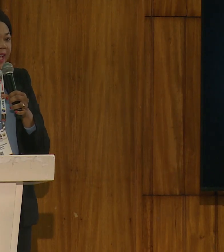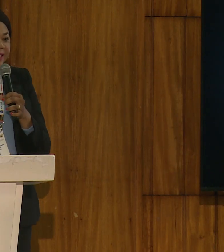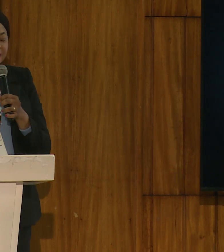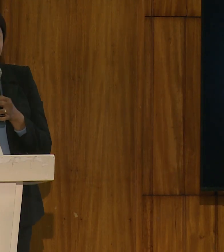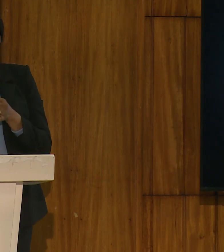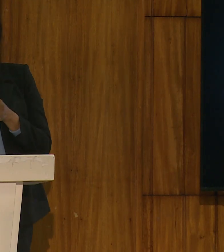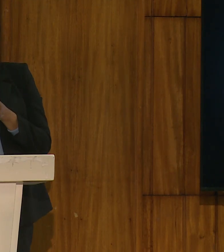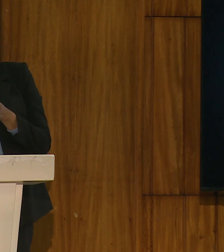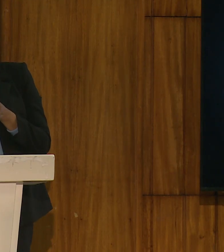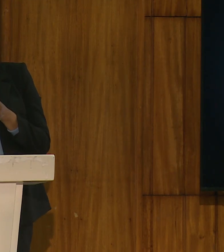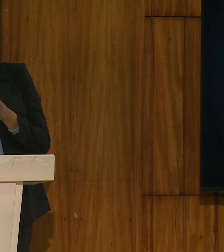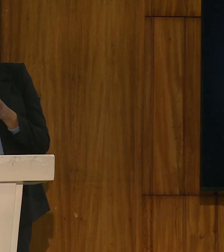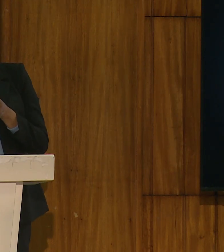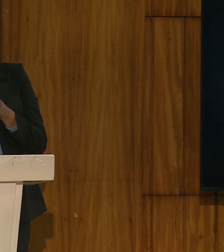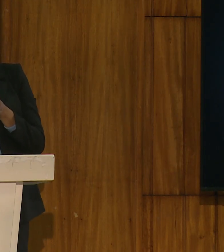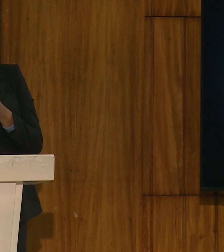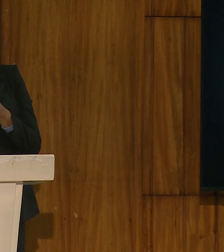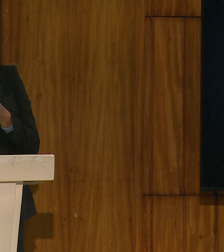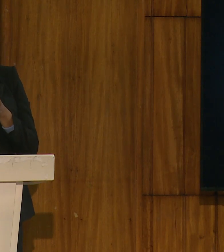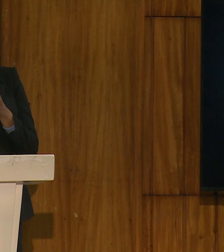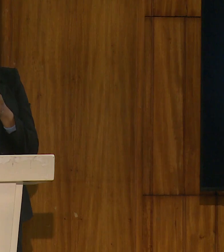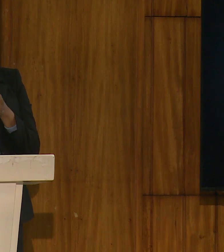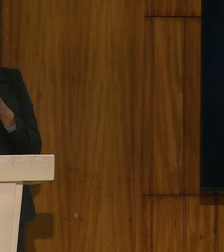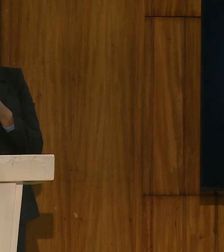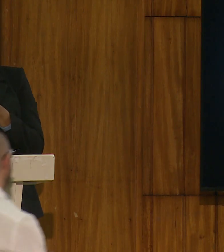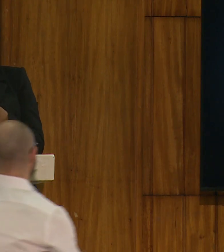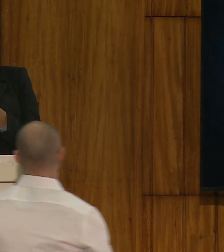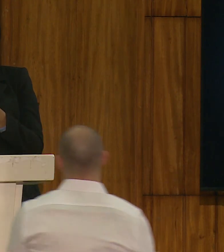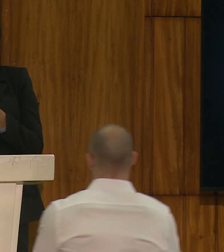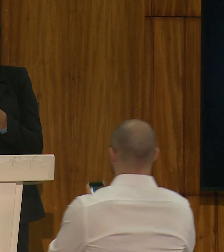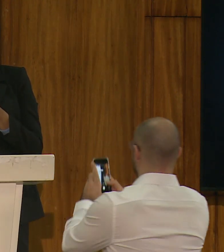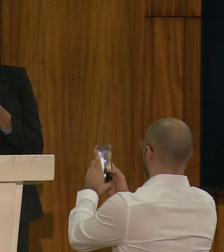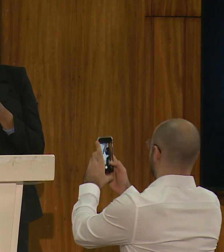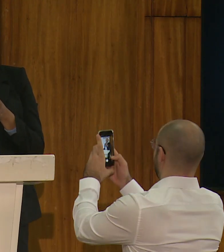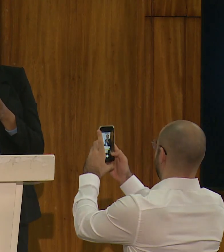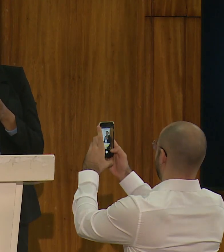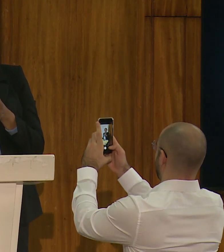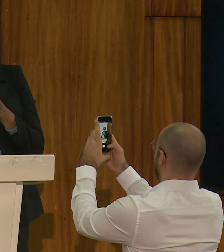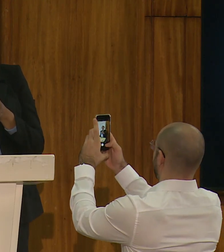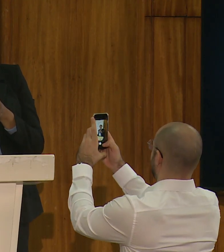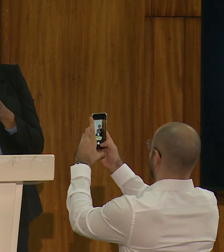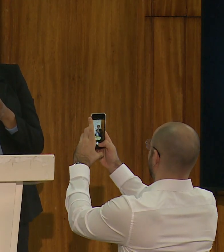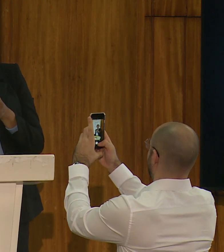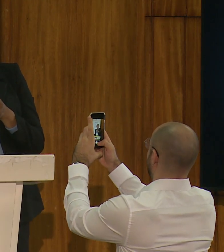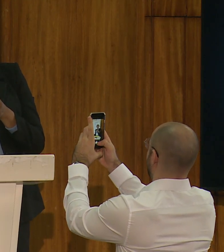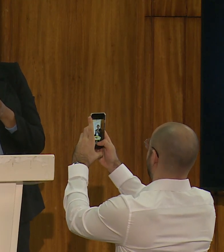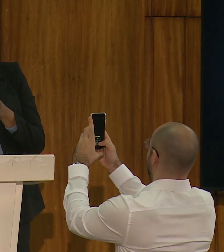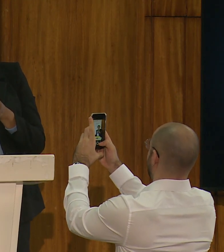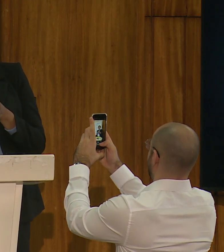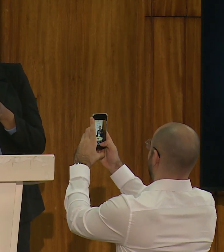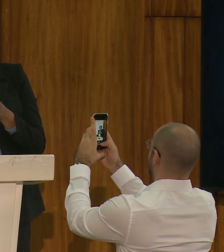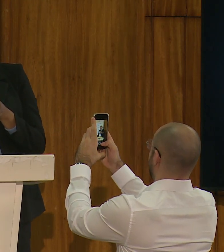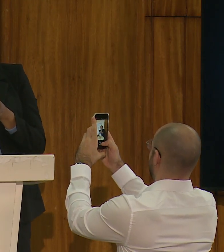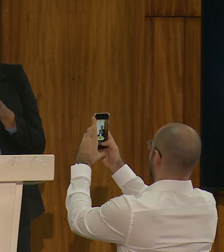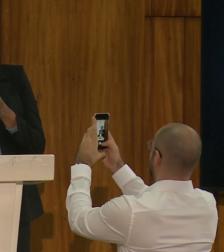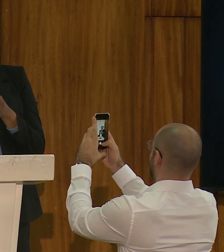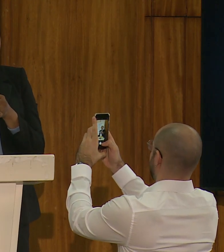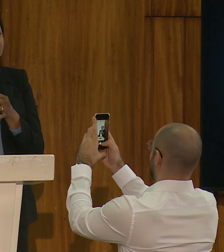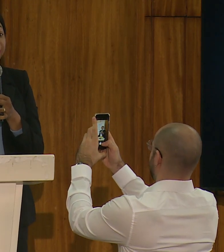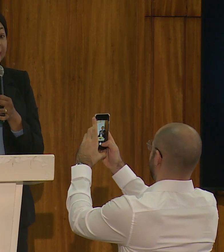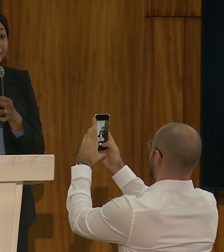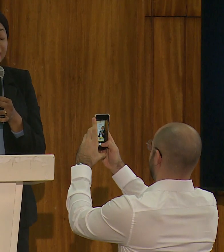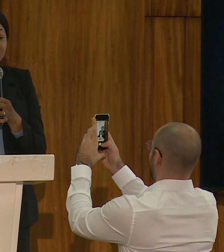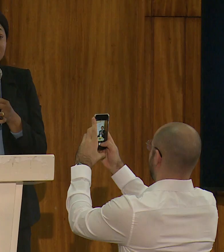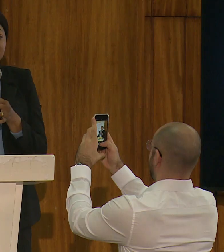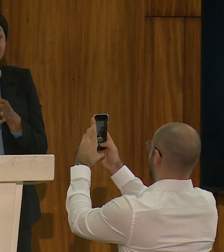el VIH. Me detectaron o supe que tenía el VIH a mis 14 años y no fue